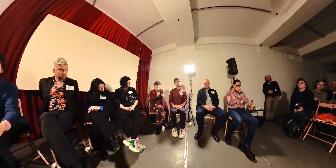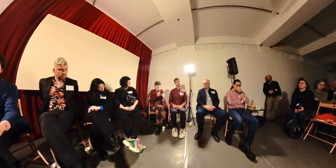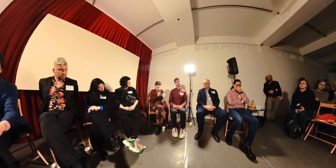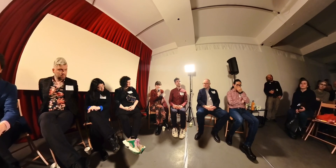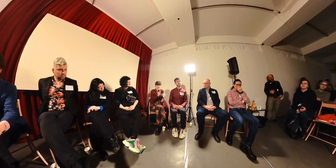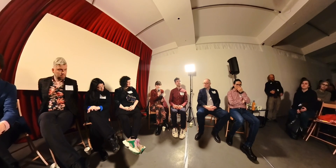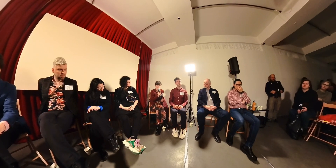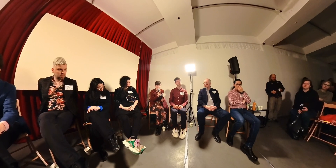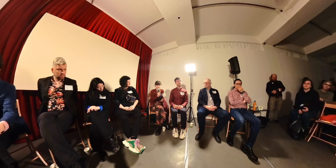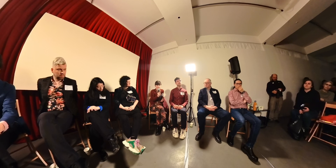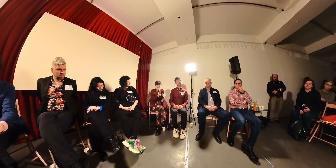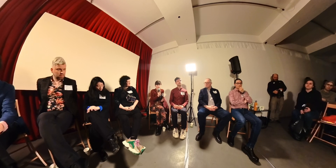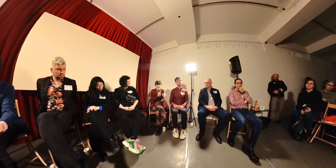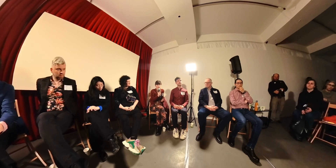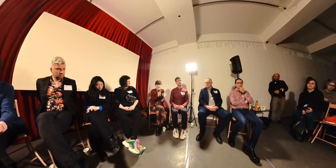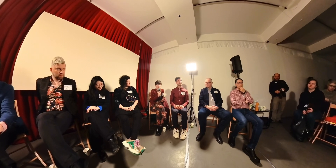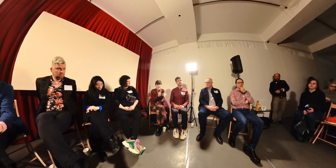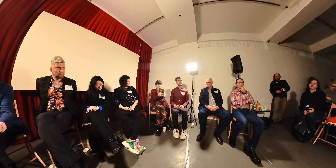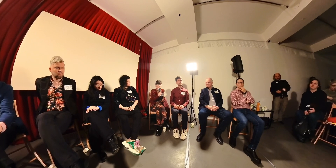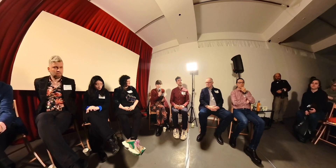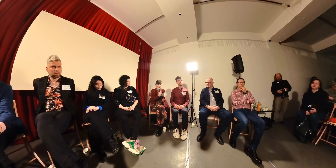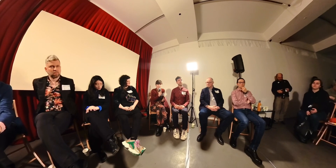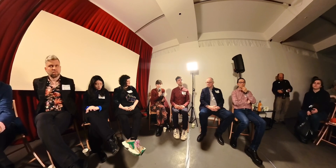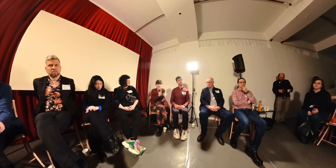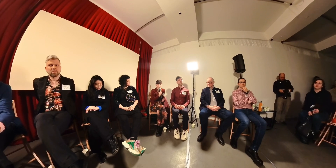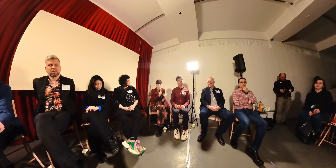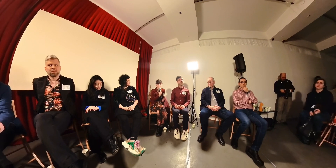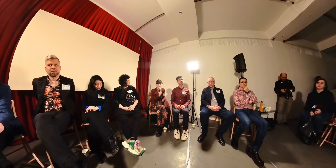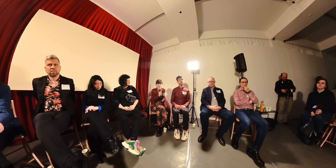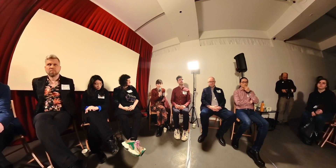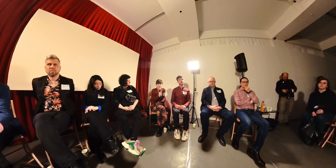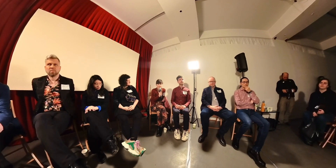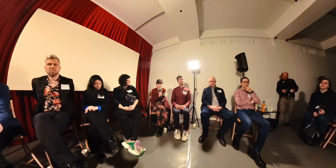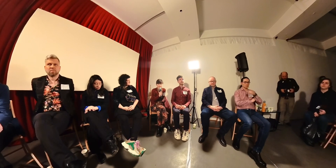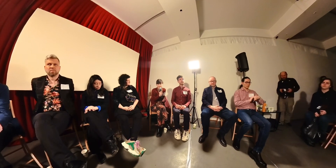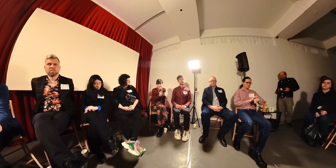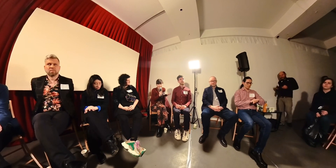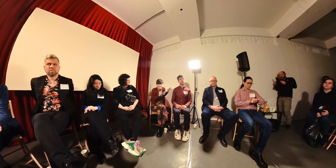nějaký ucelený zážitek a dost často